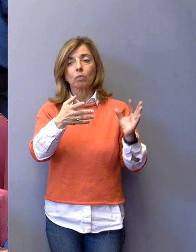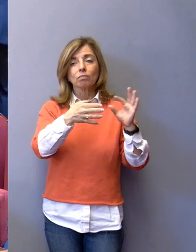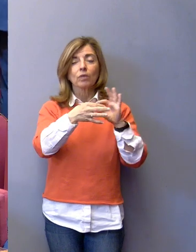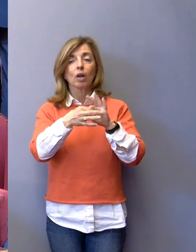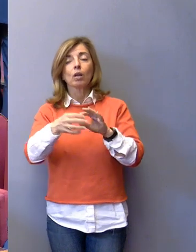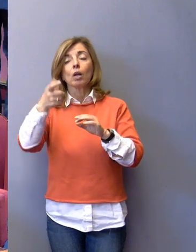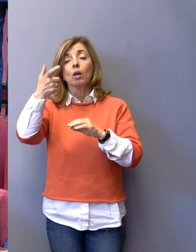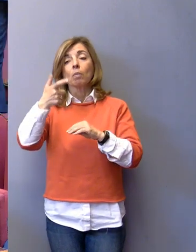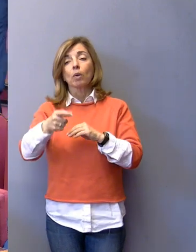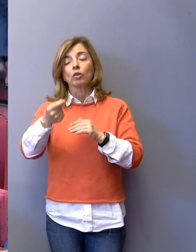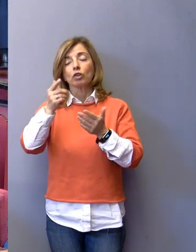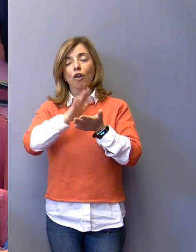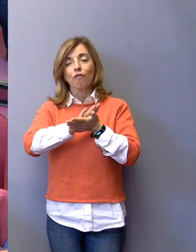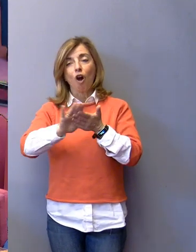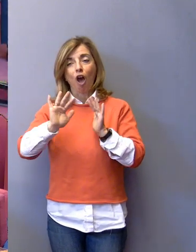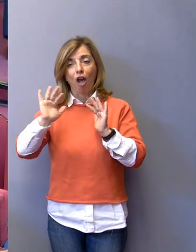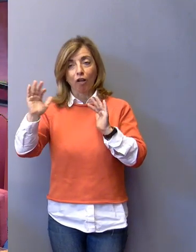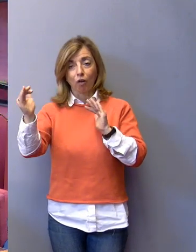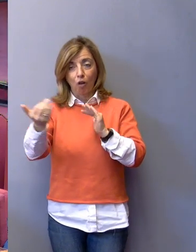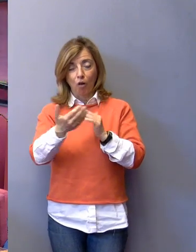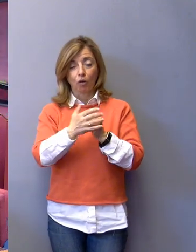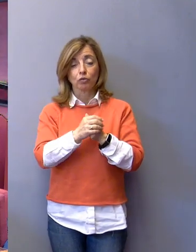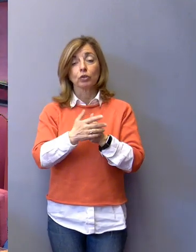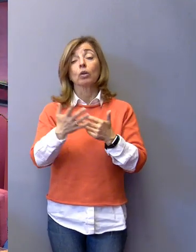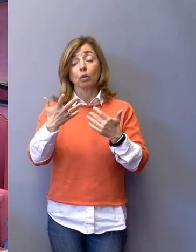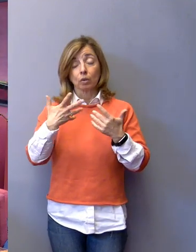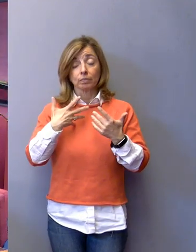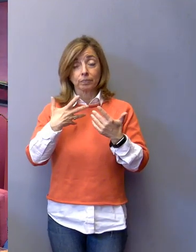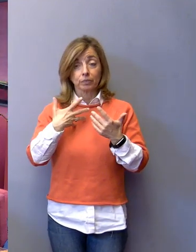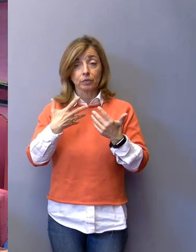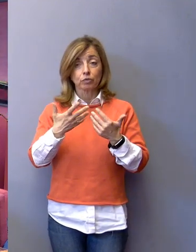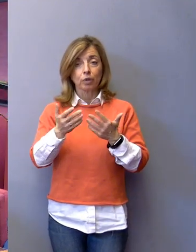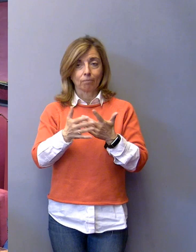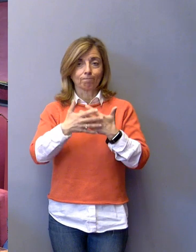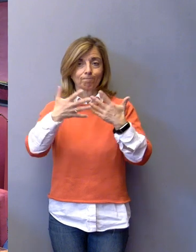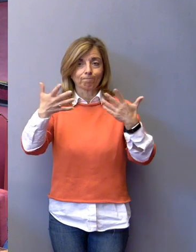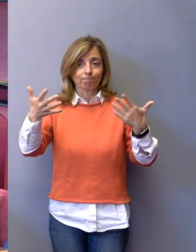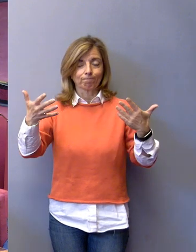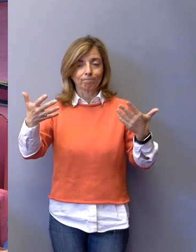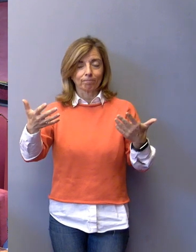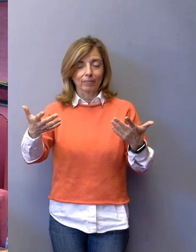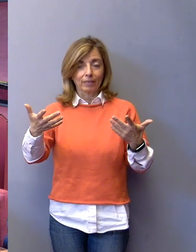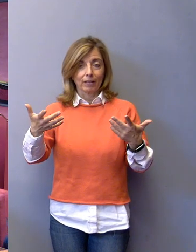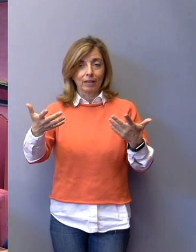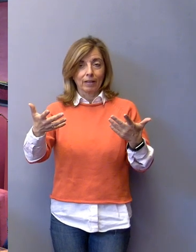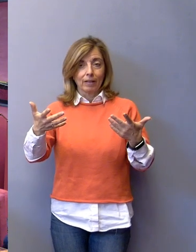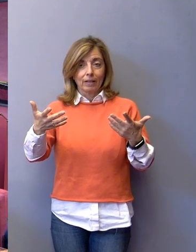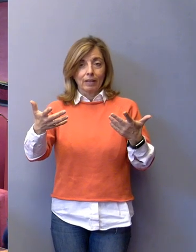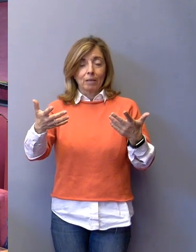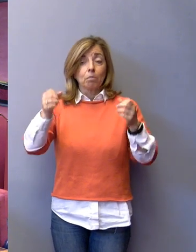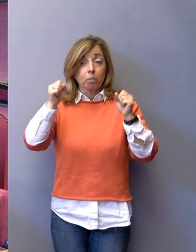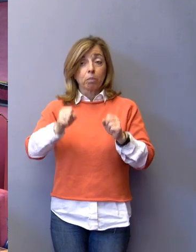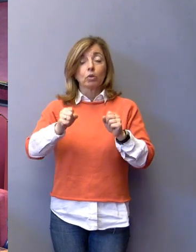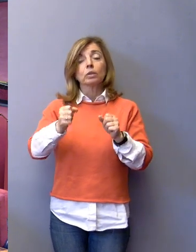lasciando ampio margine di discrezionalità progettuale perché anche qua di nuovo questa discrezionalità a discrezione